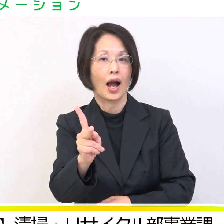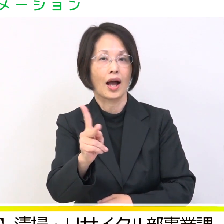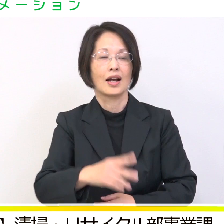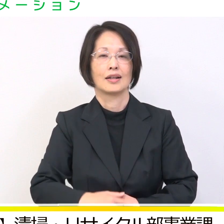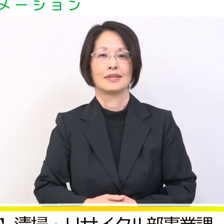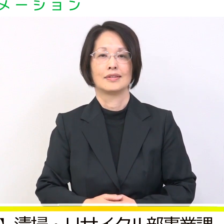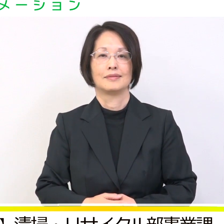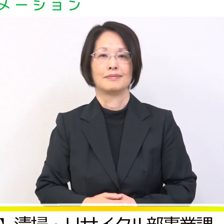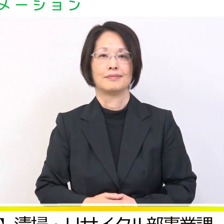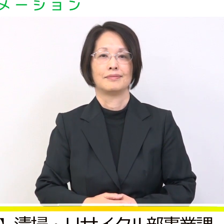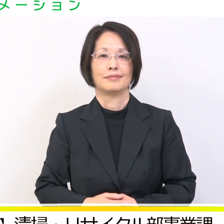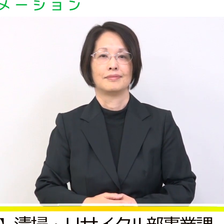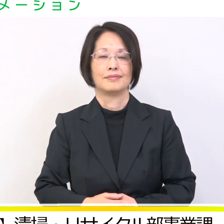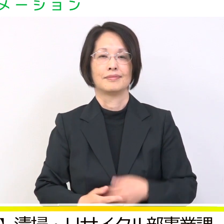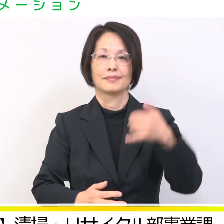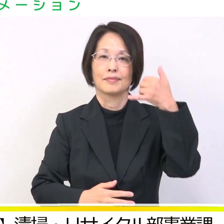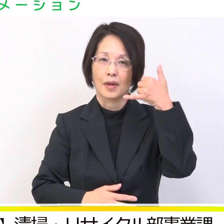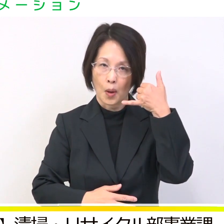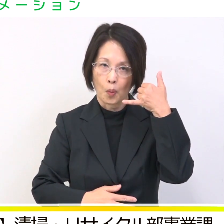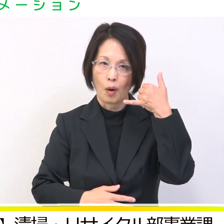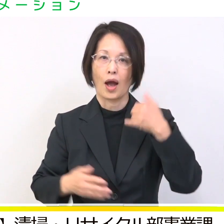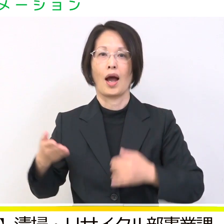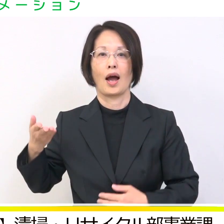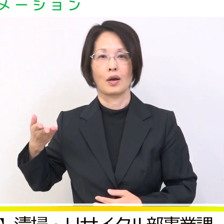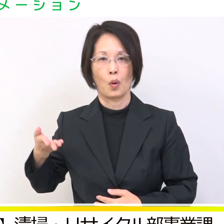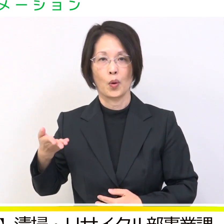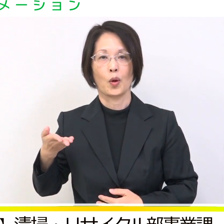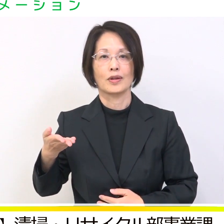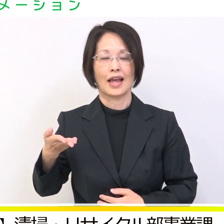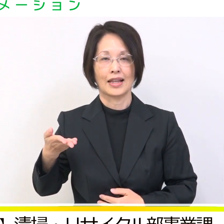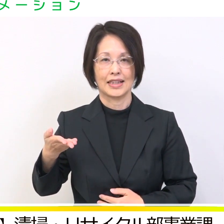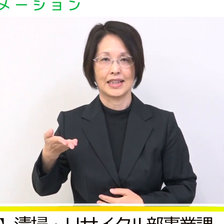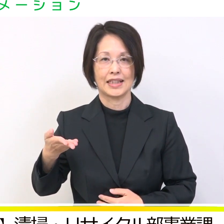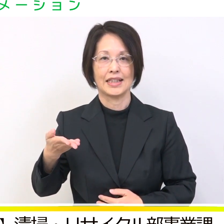電話5432